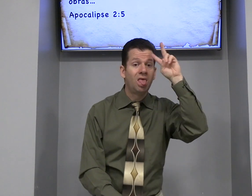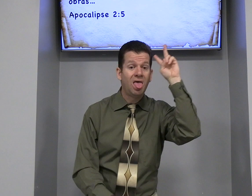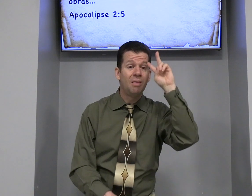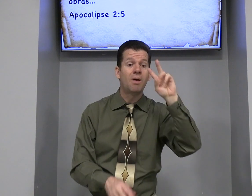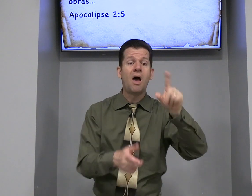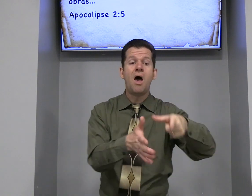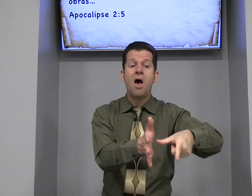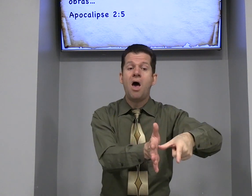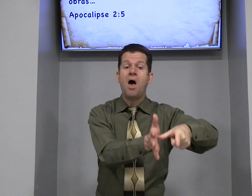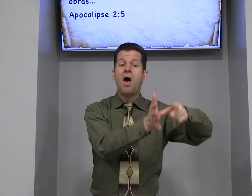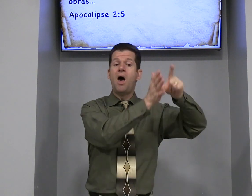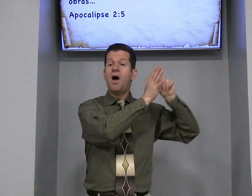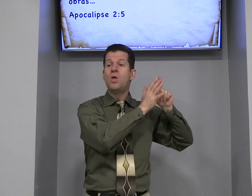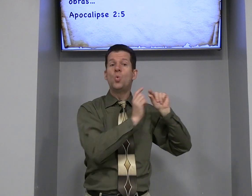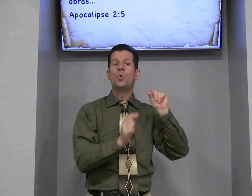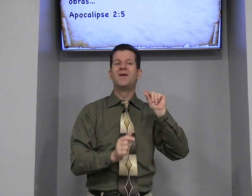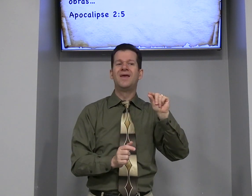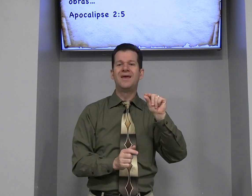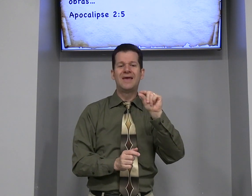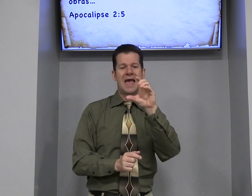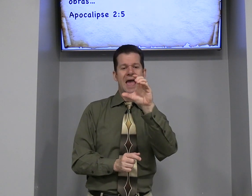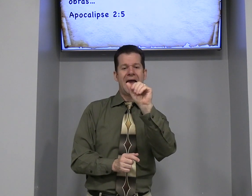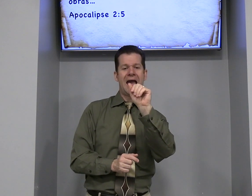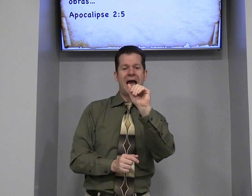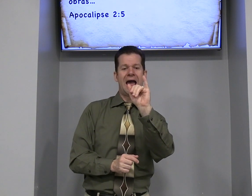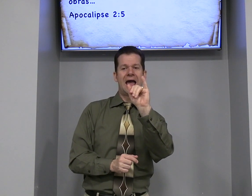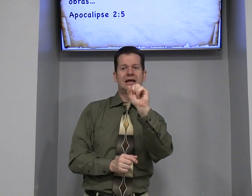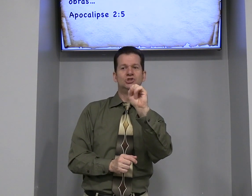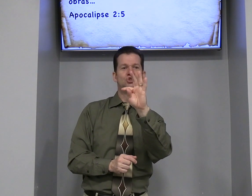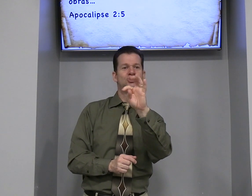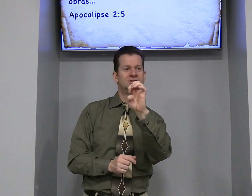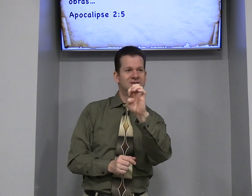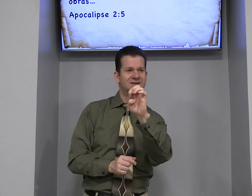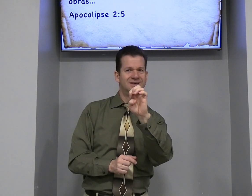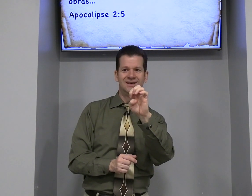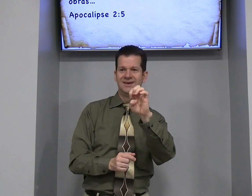5. Lembra-te, pois, de onde caíste.